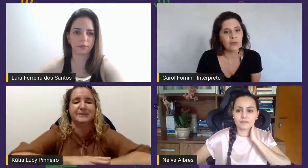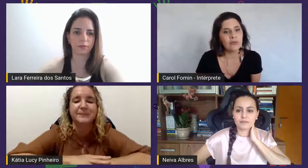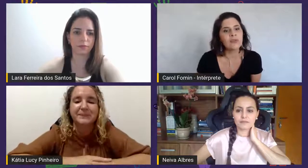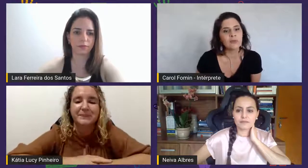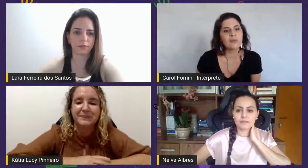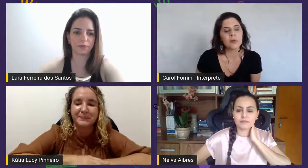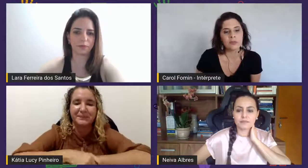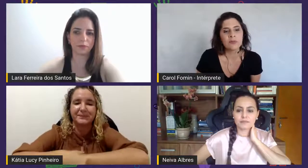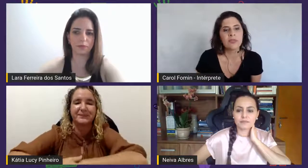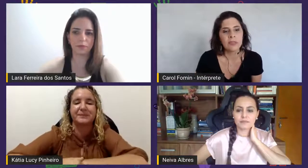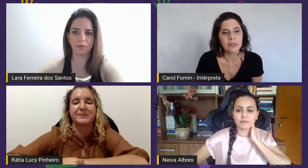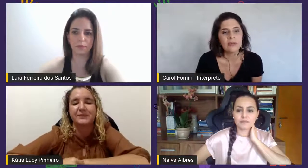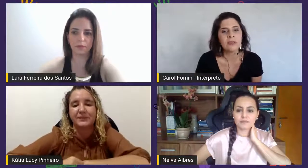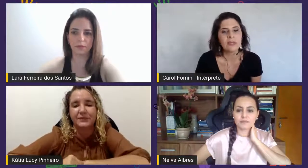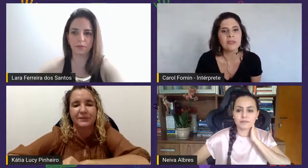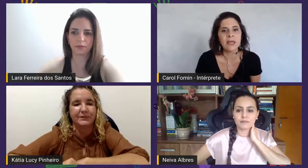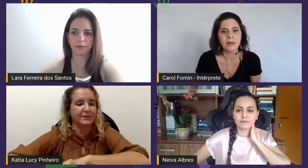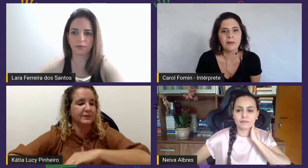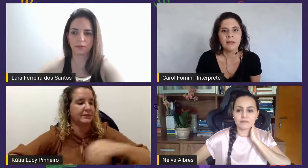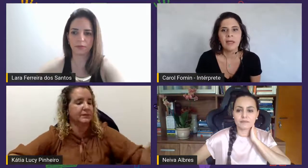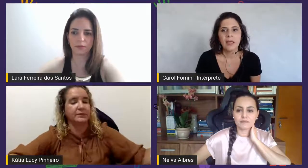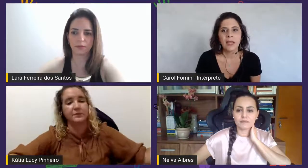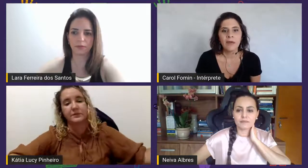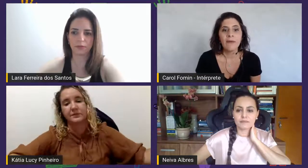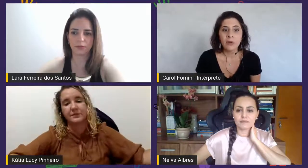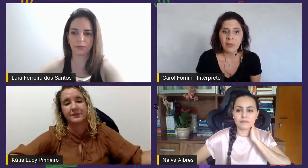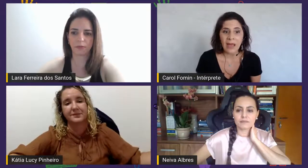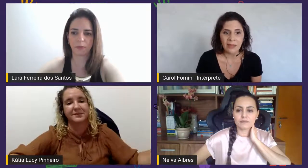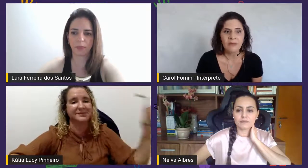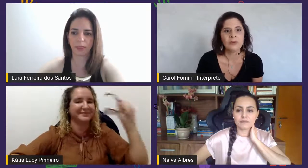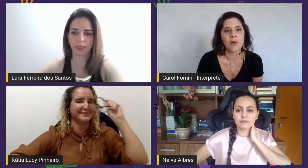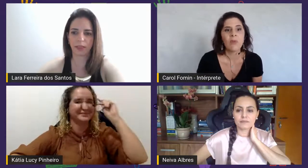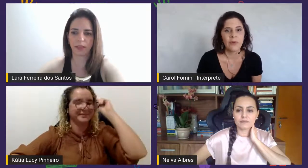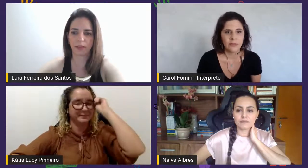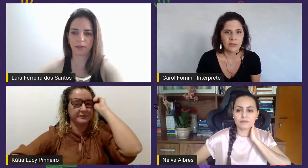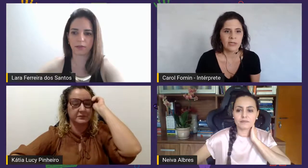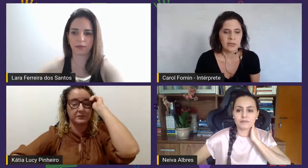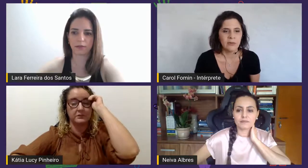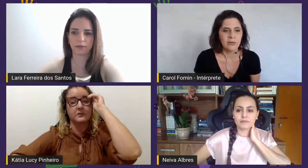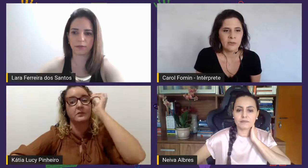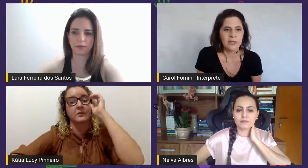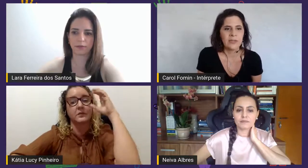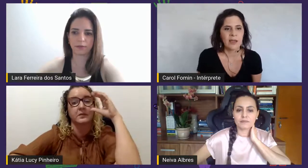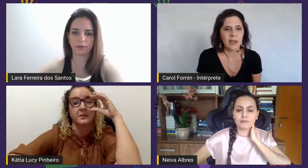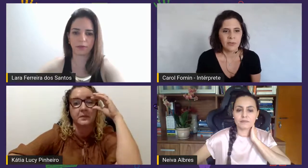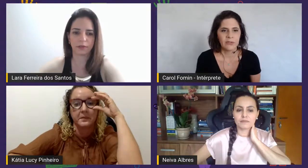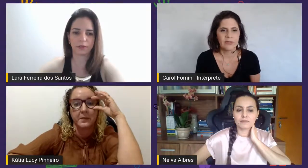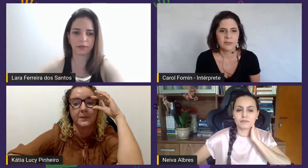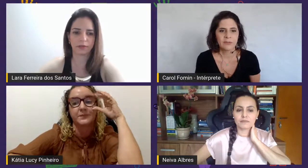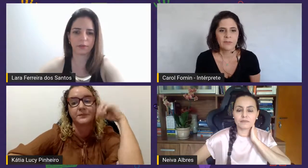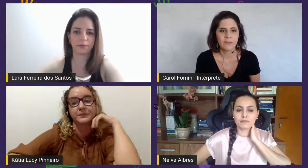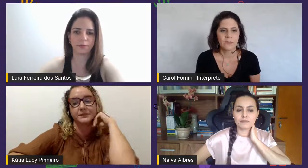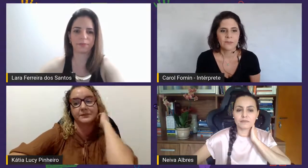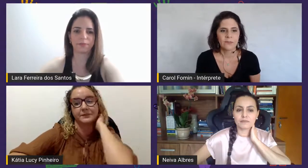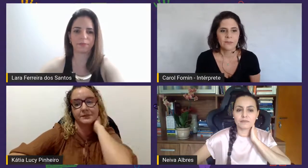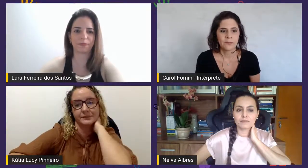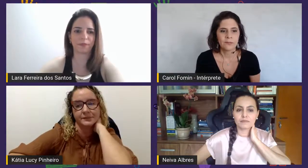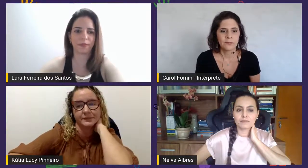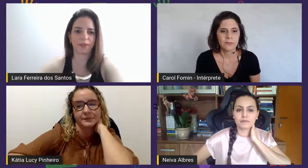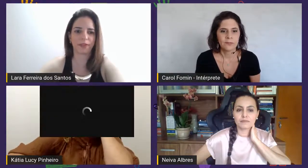novos surdos nos próximos anos que estarão formados como profissionais tradutores e intérpretes.